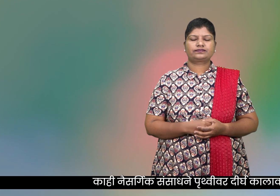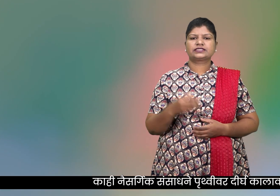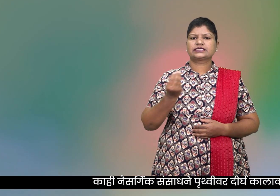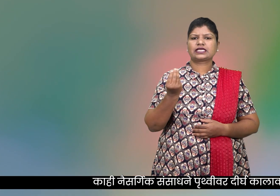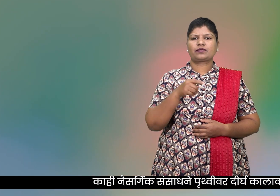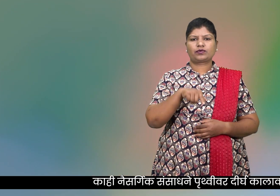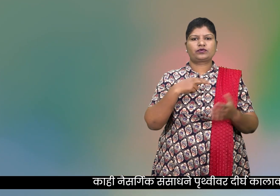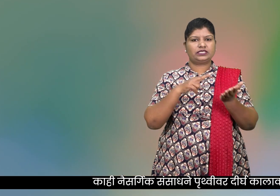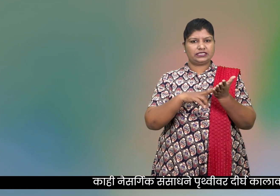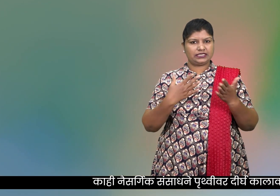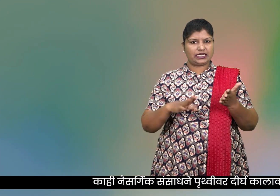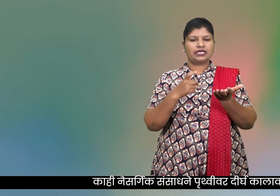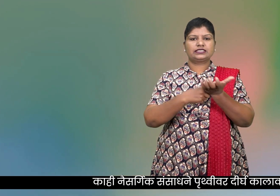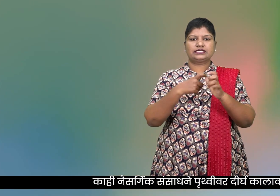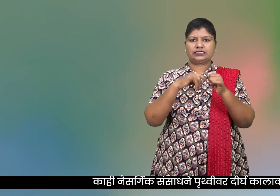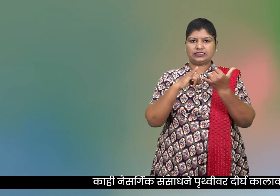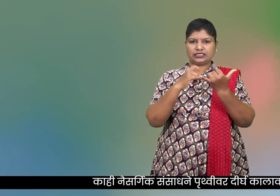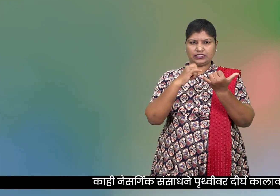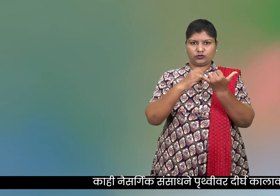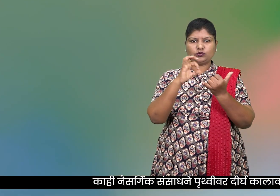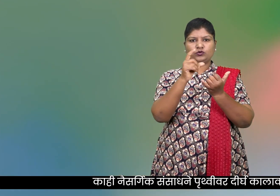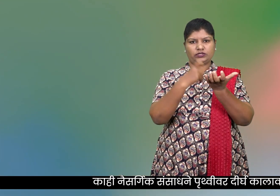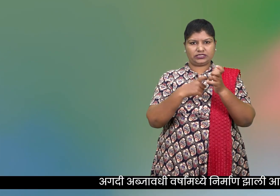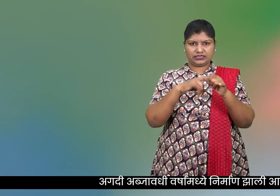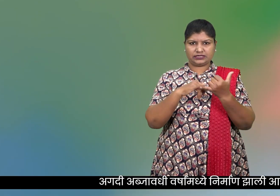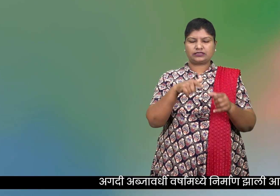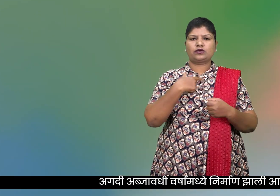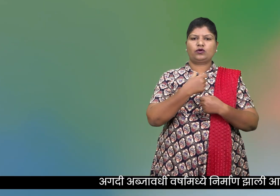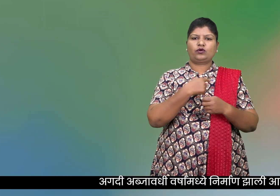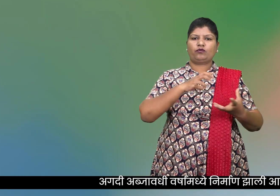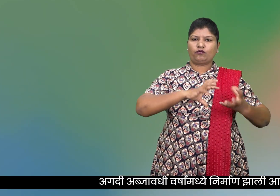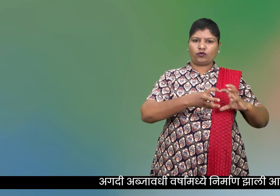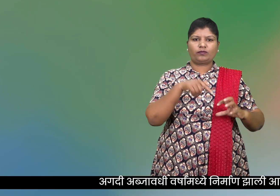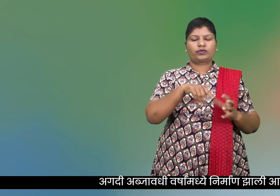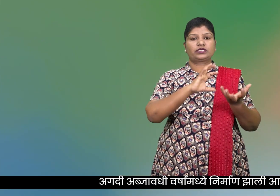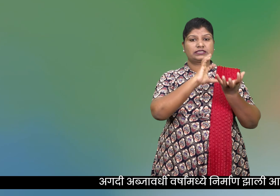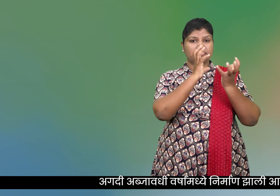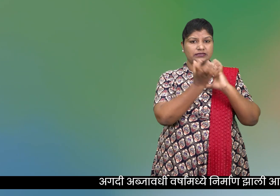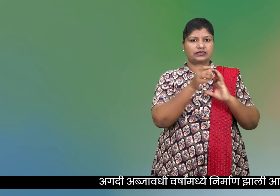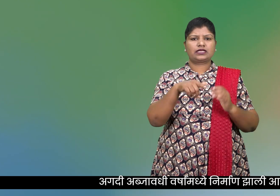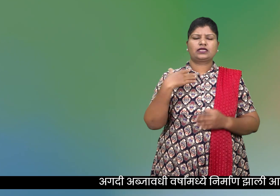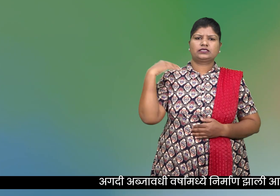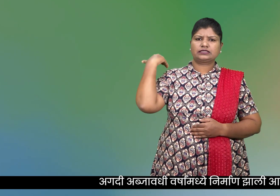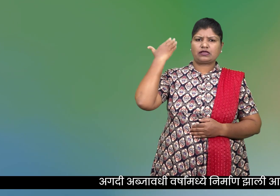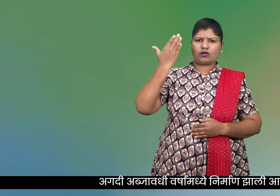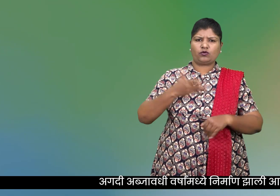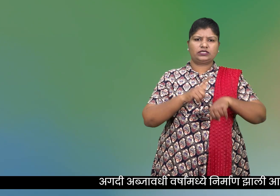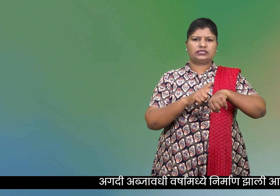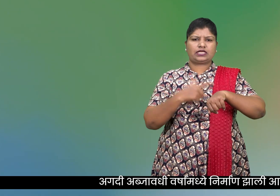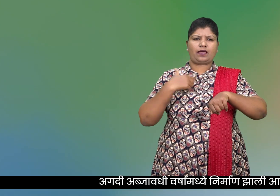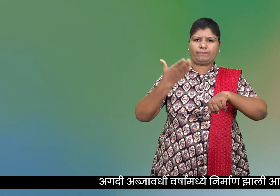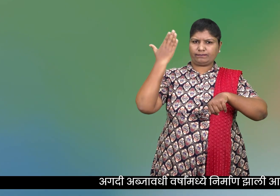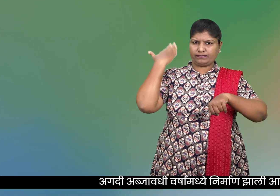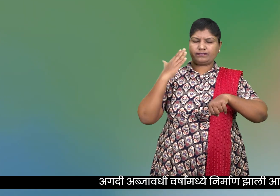काही नैसर्गिक संसाधने पृथ्वीवर दीर्घ कालावधीत अगदी अब्जावधी वर्षांमध्ये निर्माण झाली आहेत.